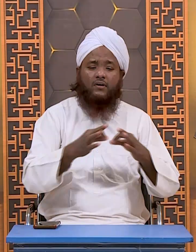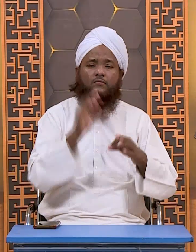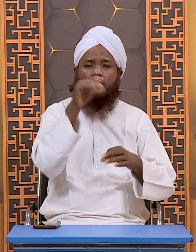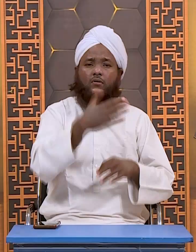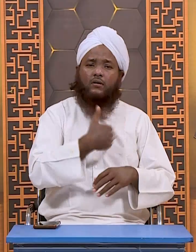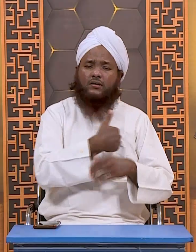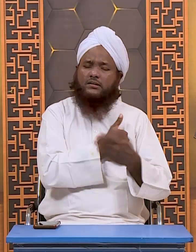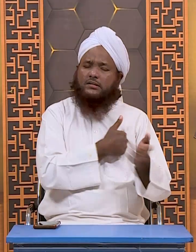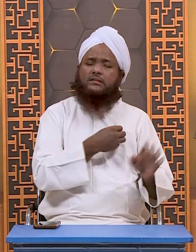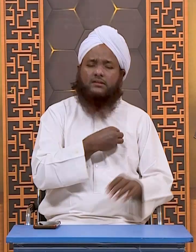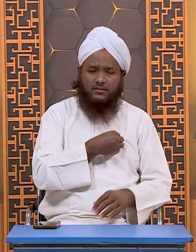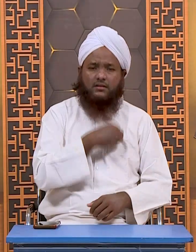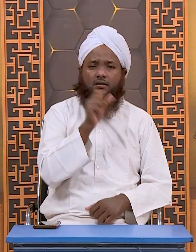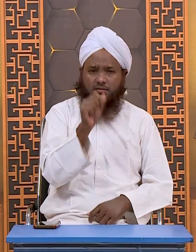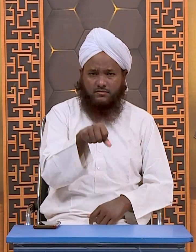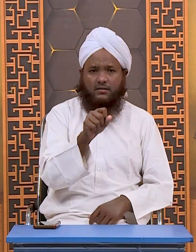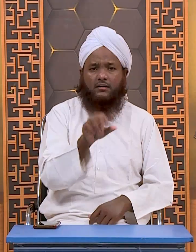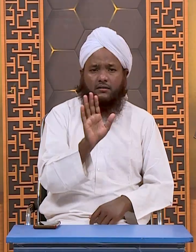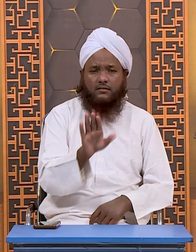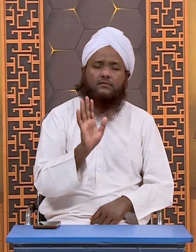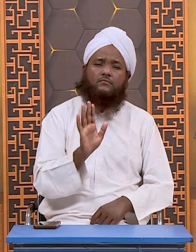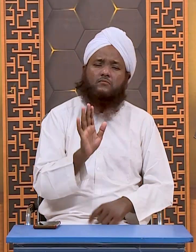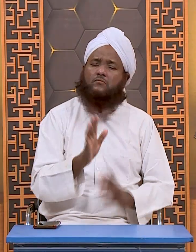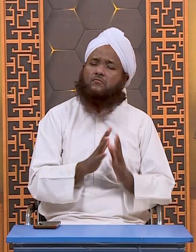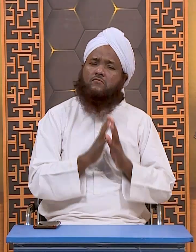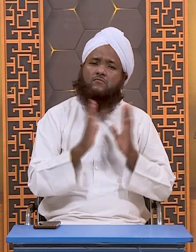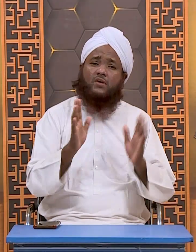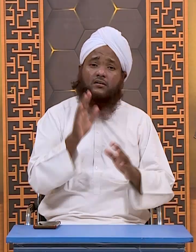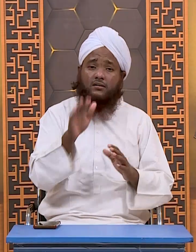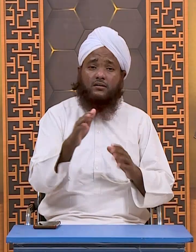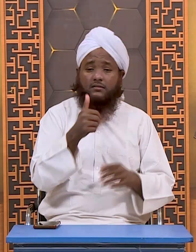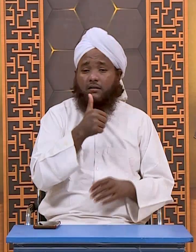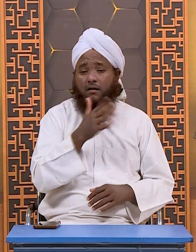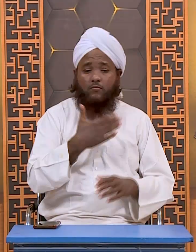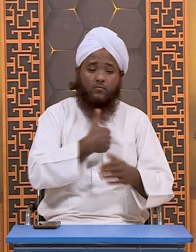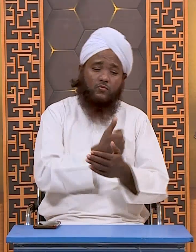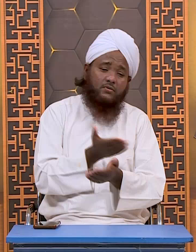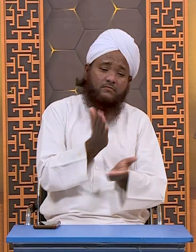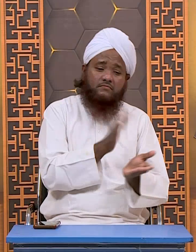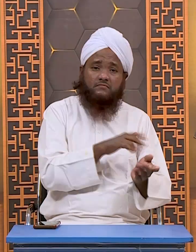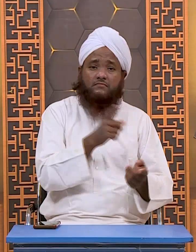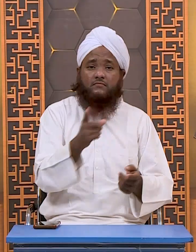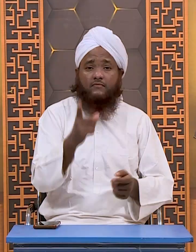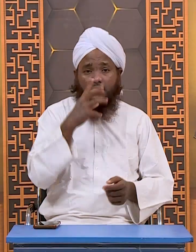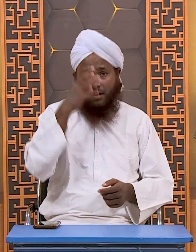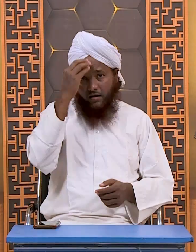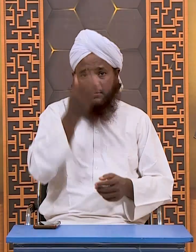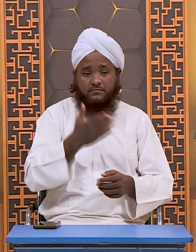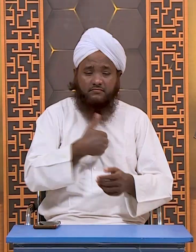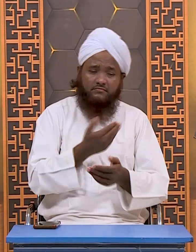بڑی تکلیف ہے، مانتے ہیں کہ بہت بڑا صدمہ ہے کسی کے والد کا دنیا سے چلا جانا، کسی کی ماں کا دنیا سے چلے جانا، کسی